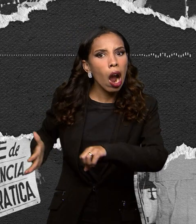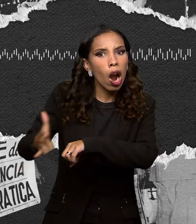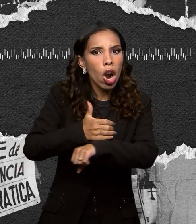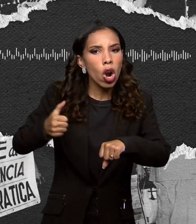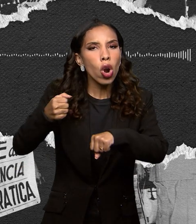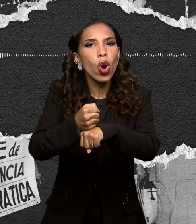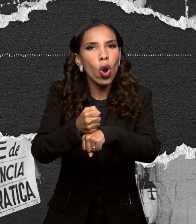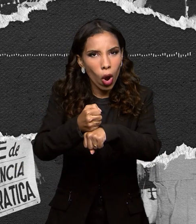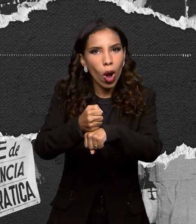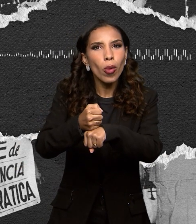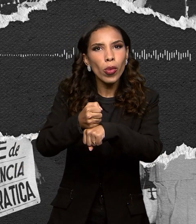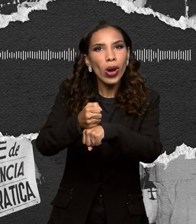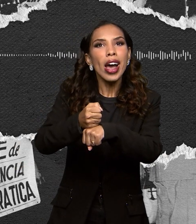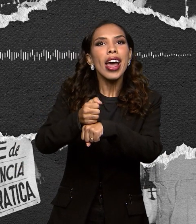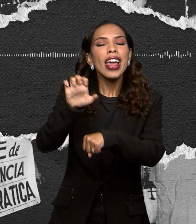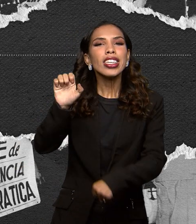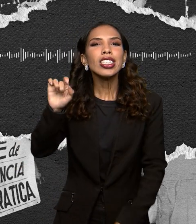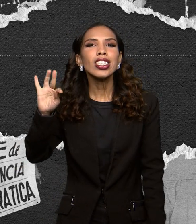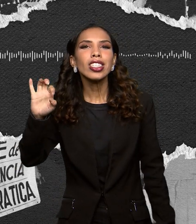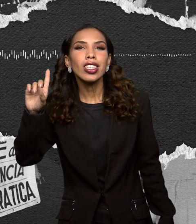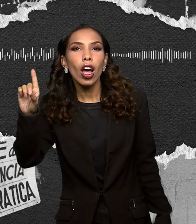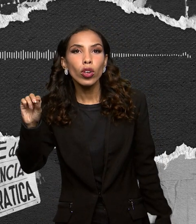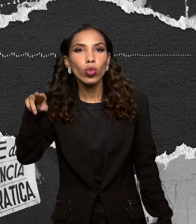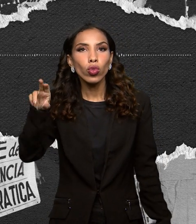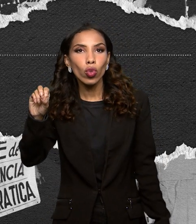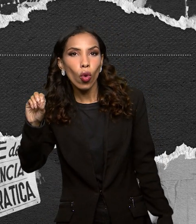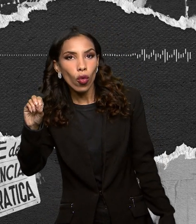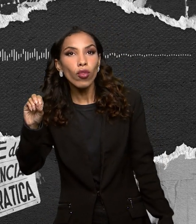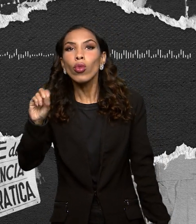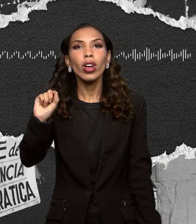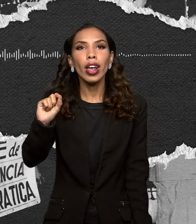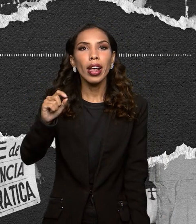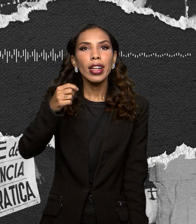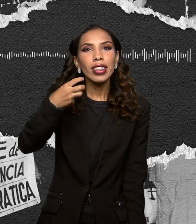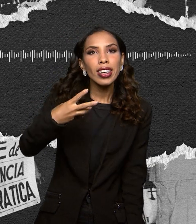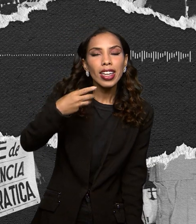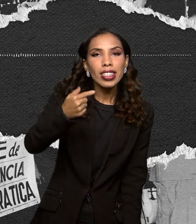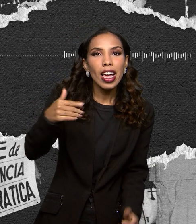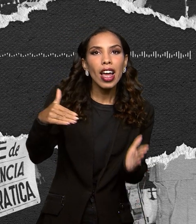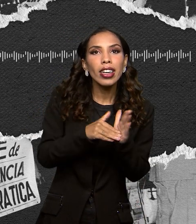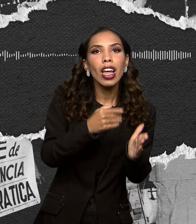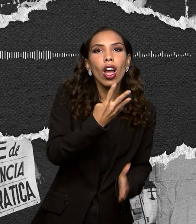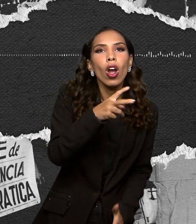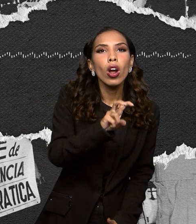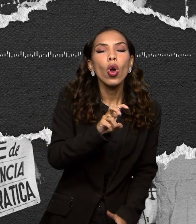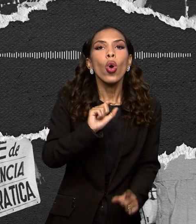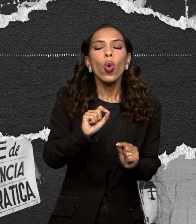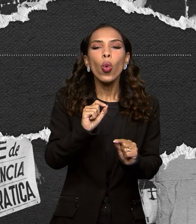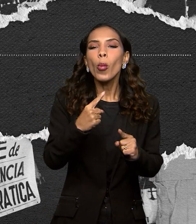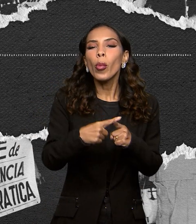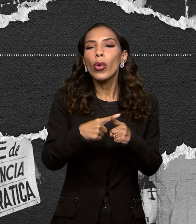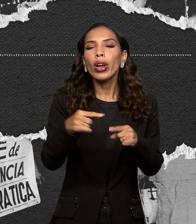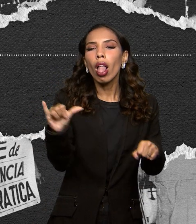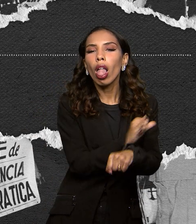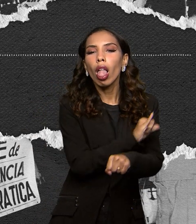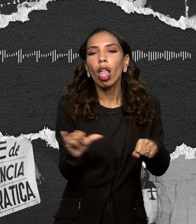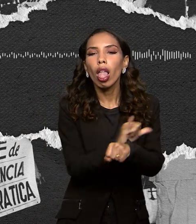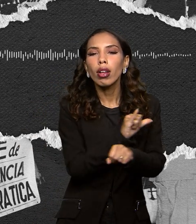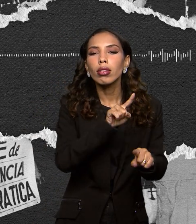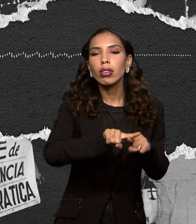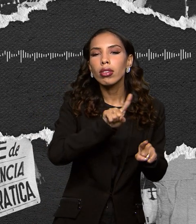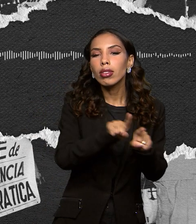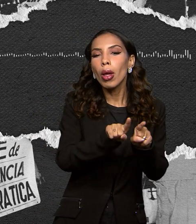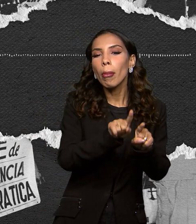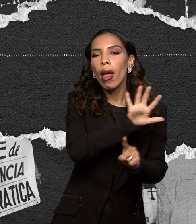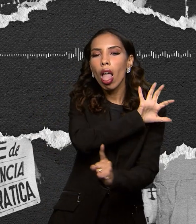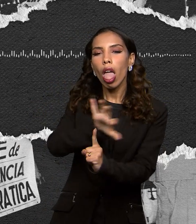Novo de 1937 a 45, contra uma forjada ameaça comunista. Olha